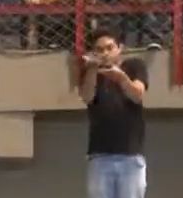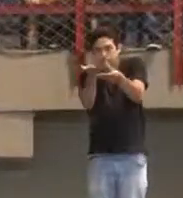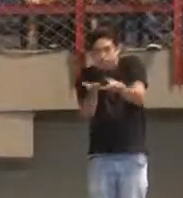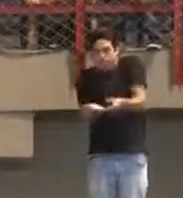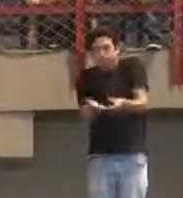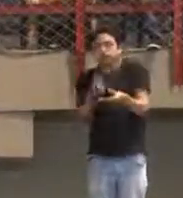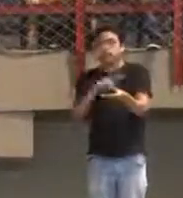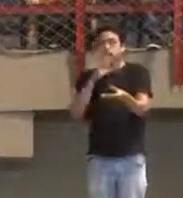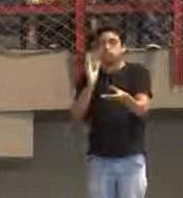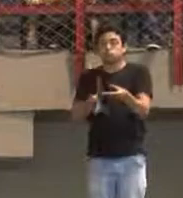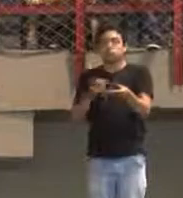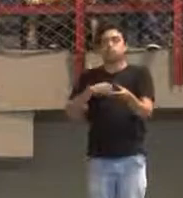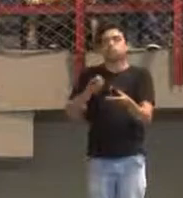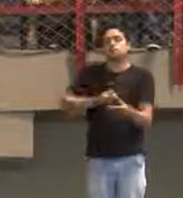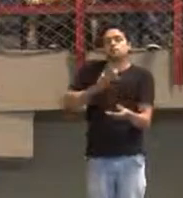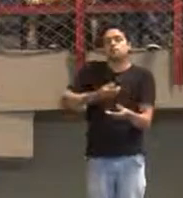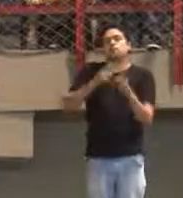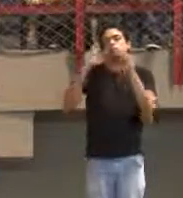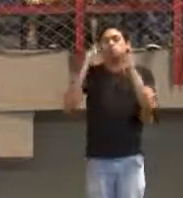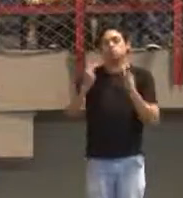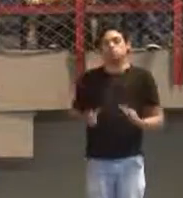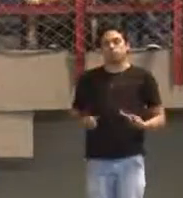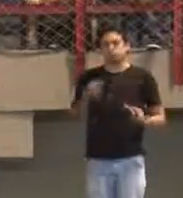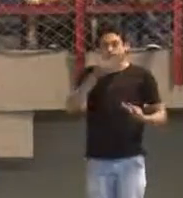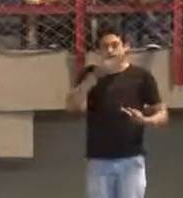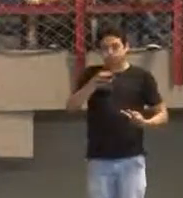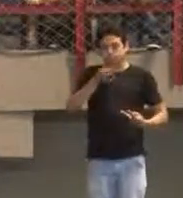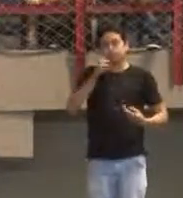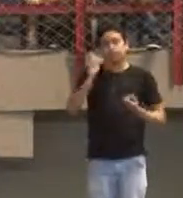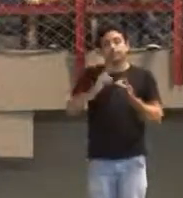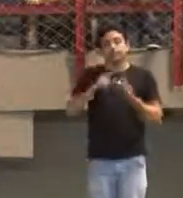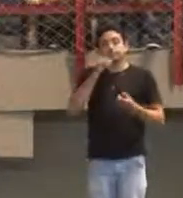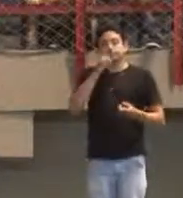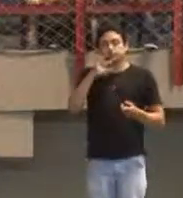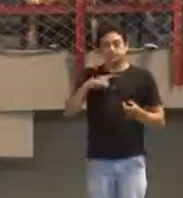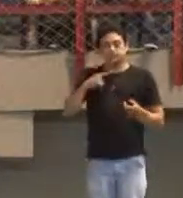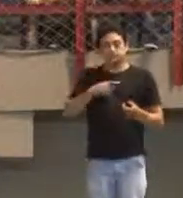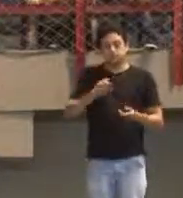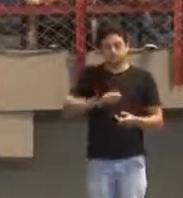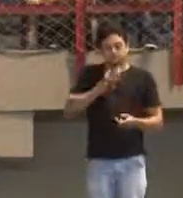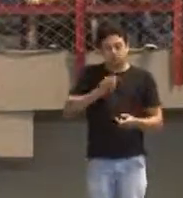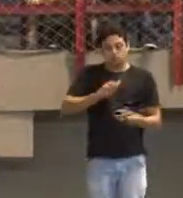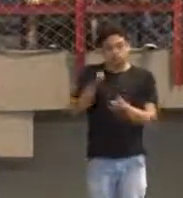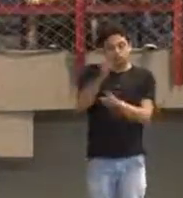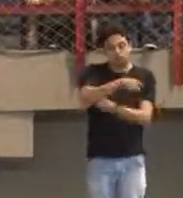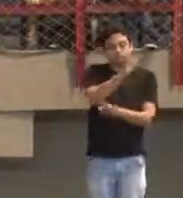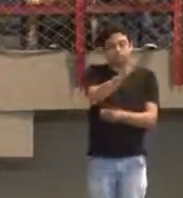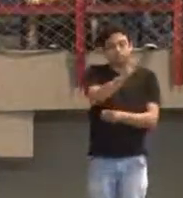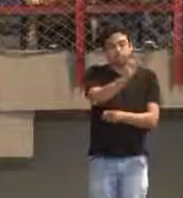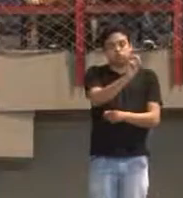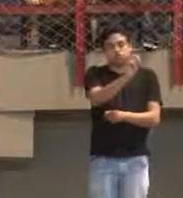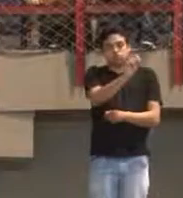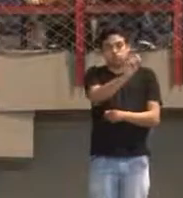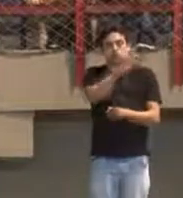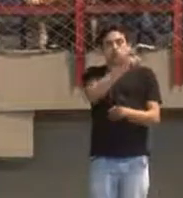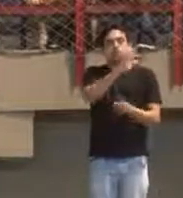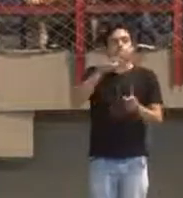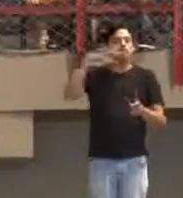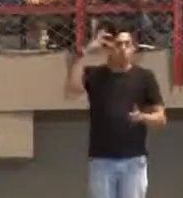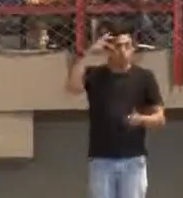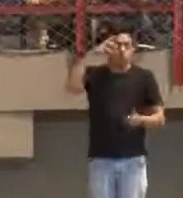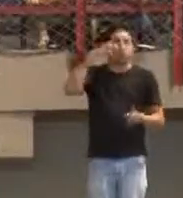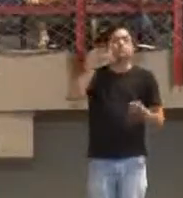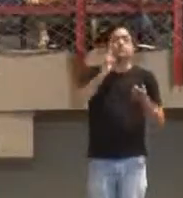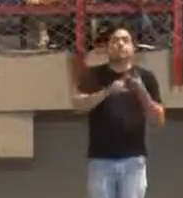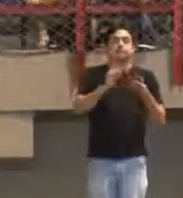Observação sobre a poesia humanista. Na hora que eu tenho a poesia trovadoresca, é a cantiga. O